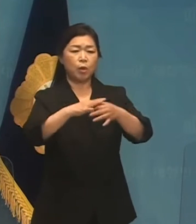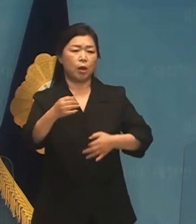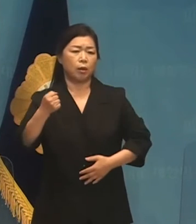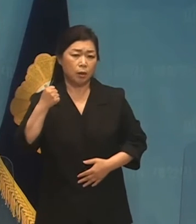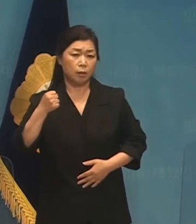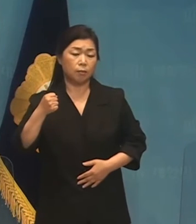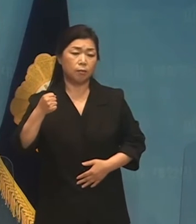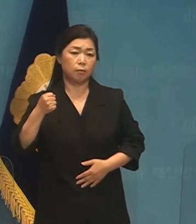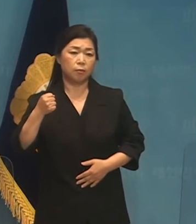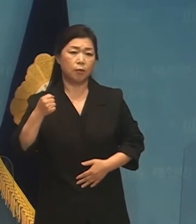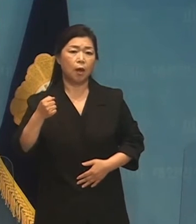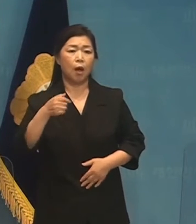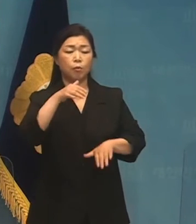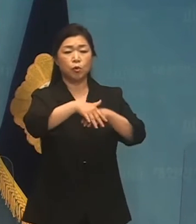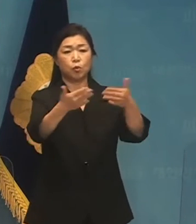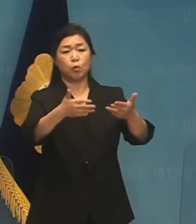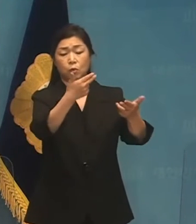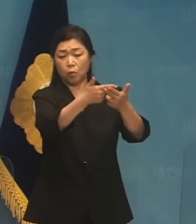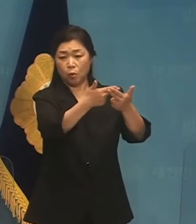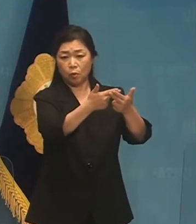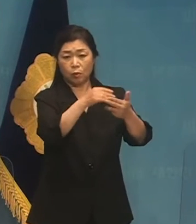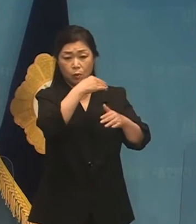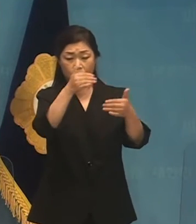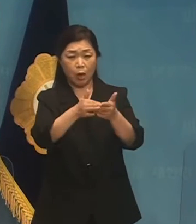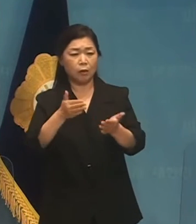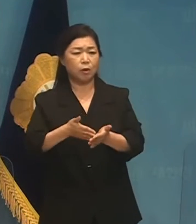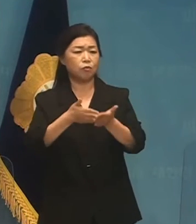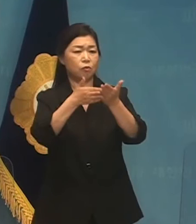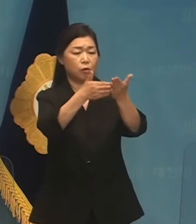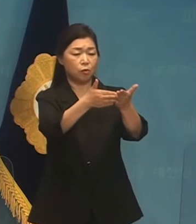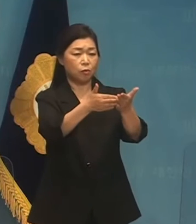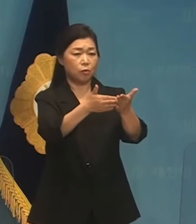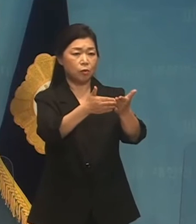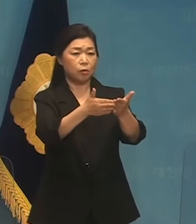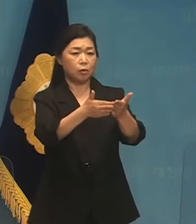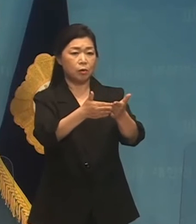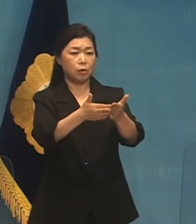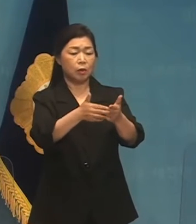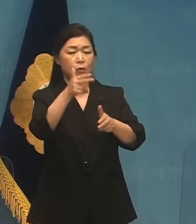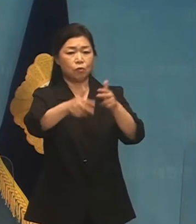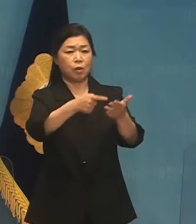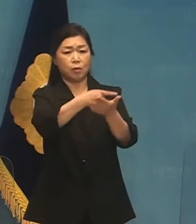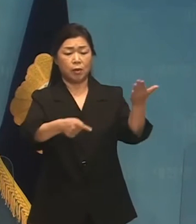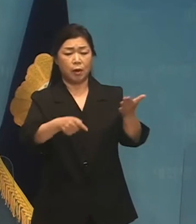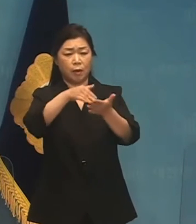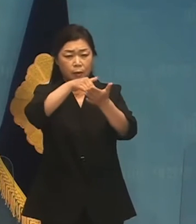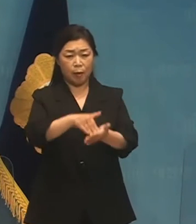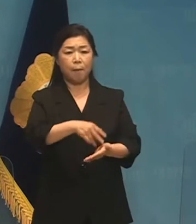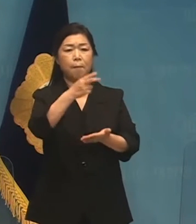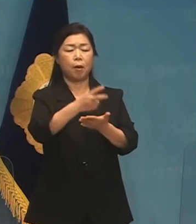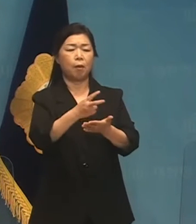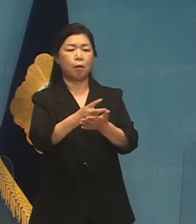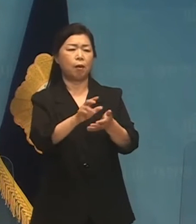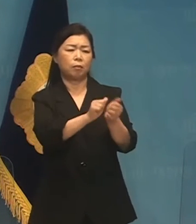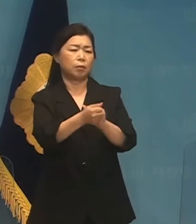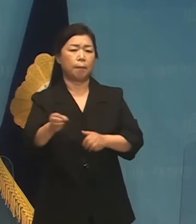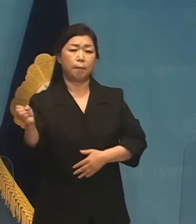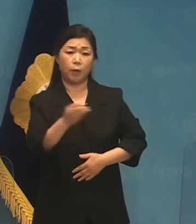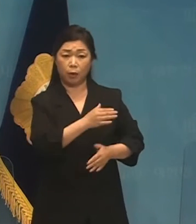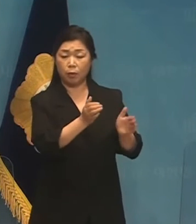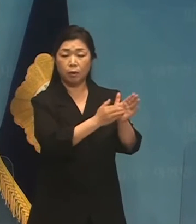국민의힘은 민주노총과 정의당이 제출한 특례대 기업처벌법을 두더기로